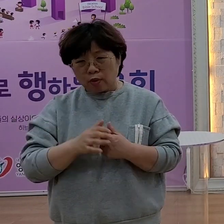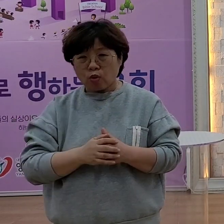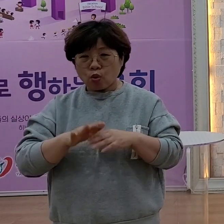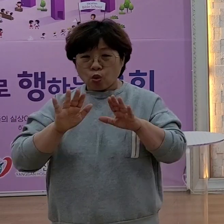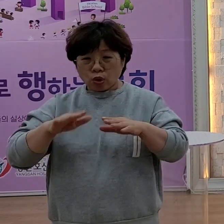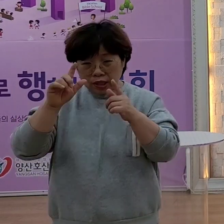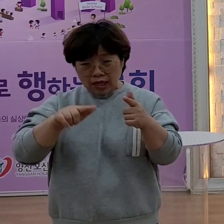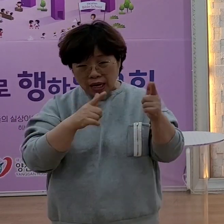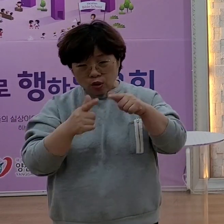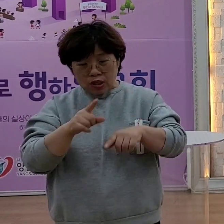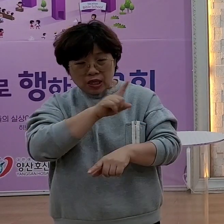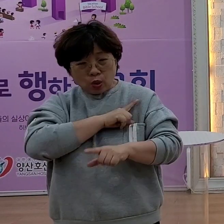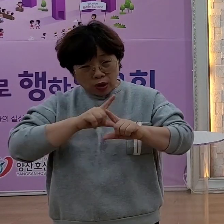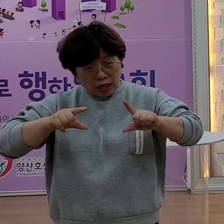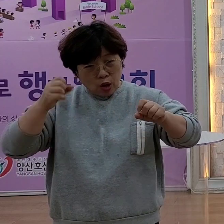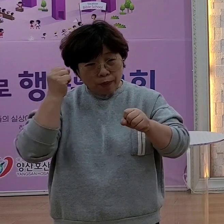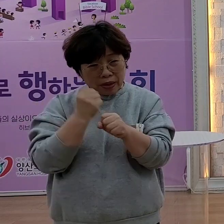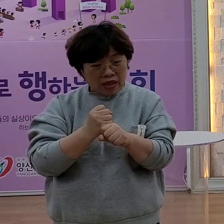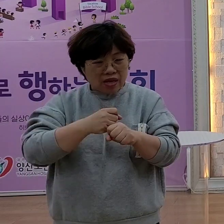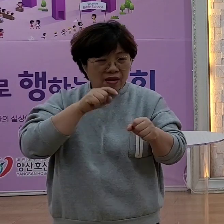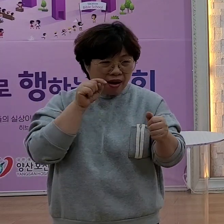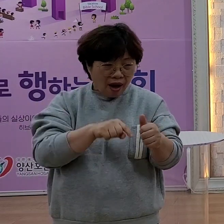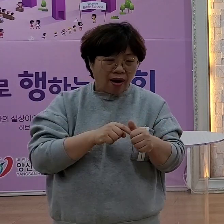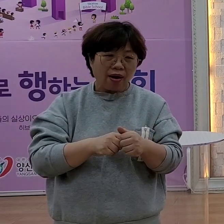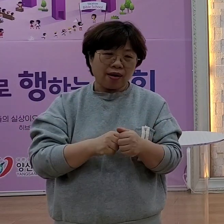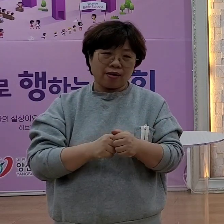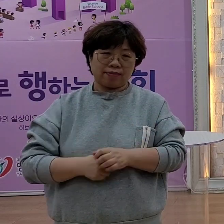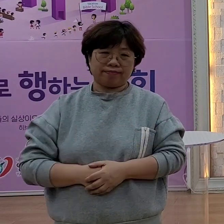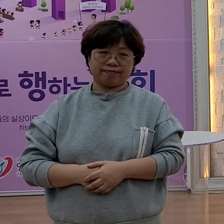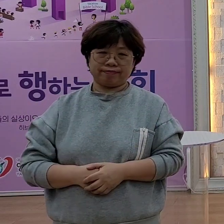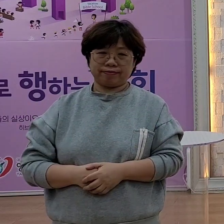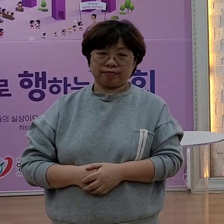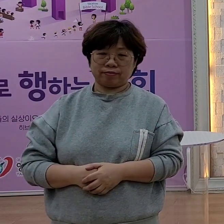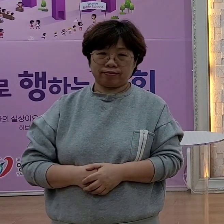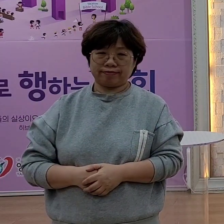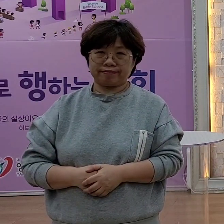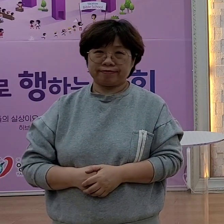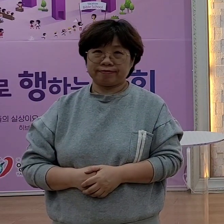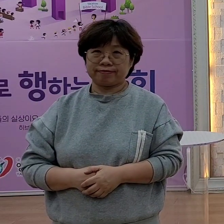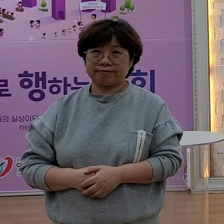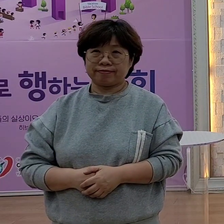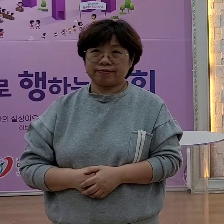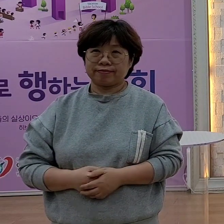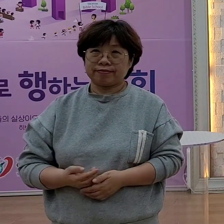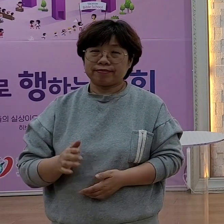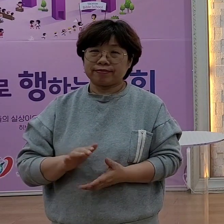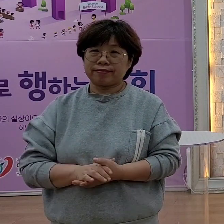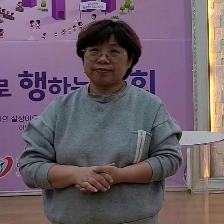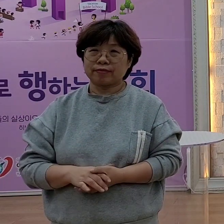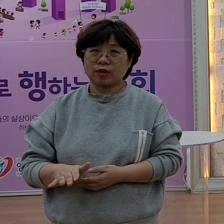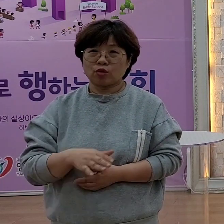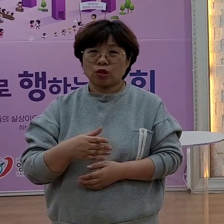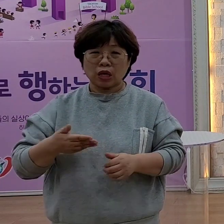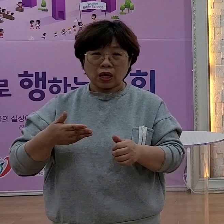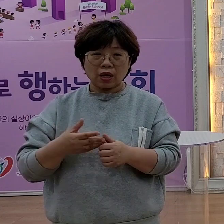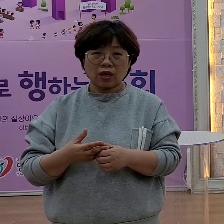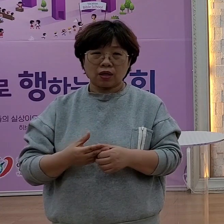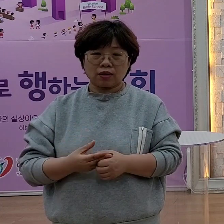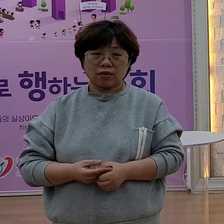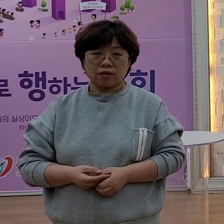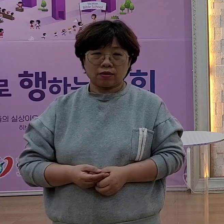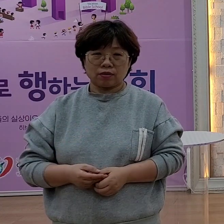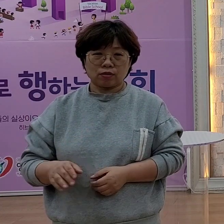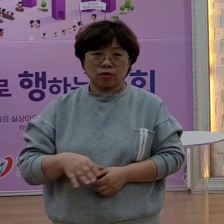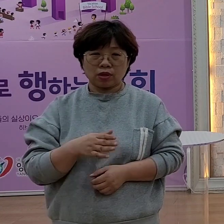만들어라, 이게 단데 우리가 어떻게 적용하면 좋을까? 여러분, 가족끼리 대화할 때도 이건 적용이